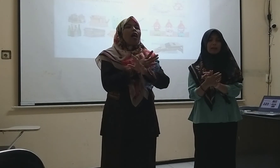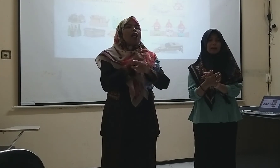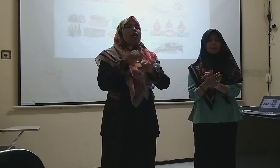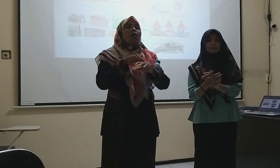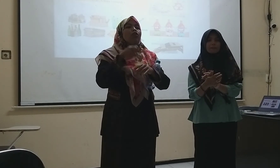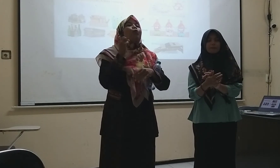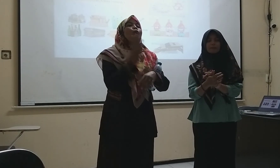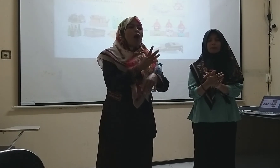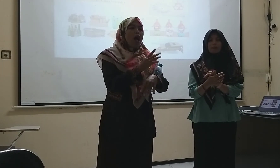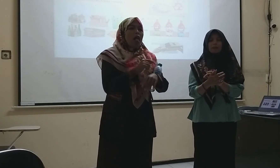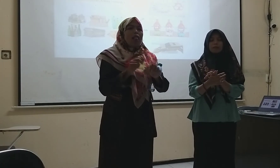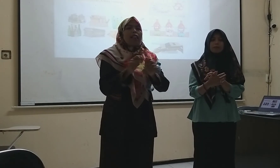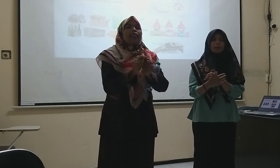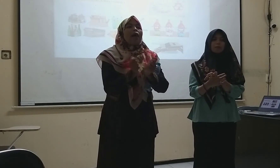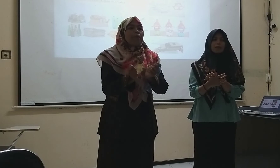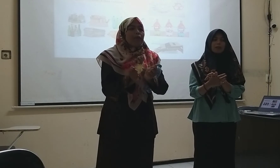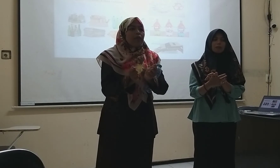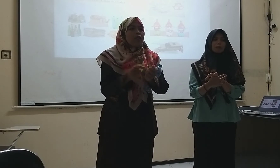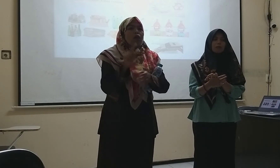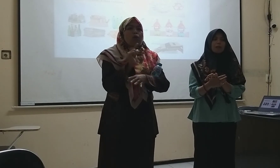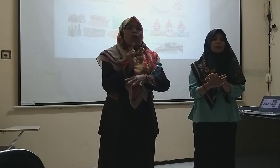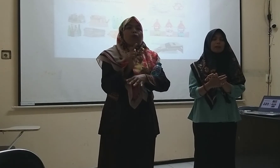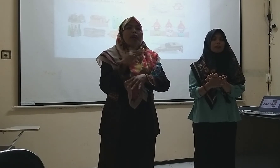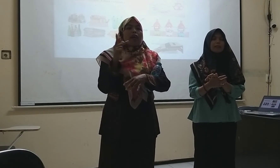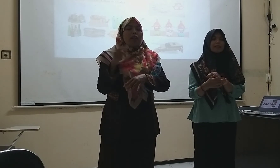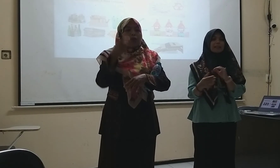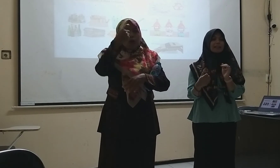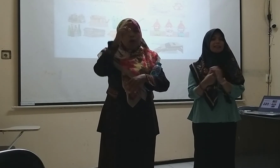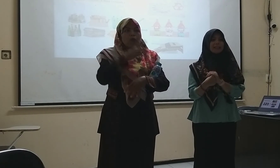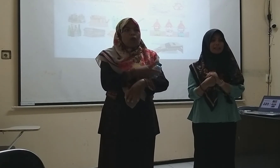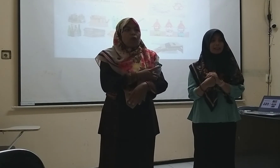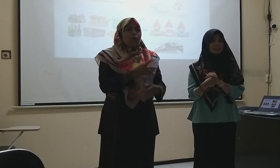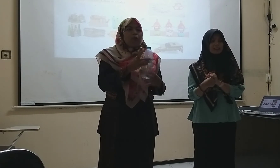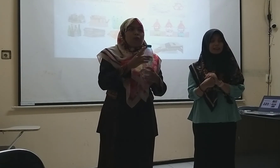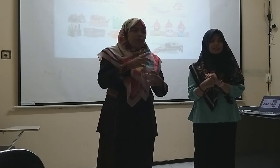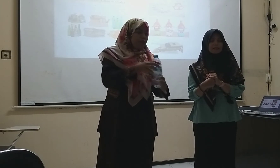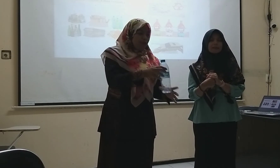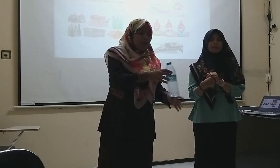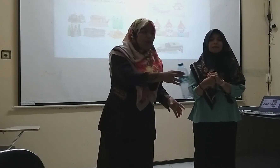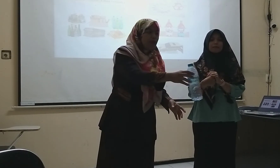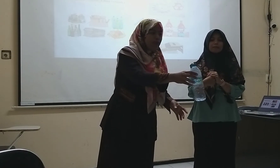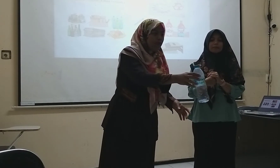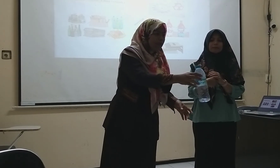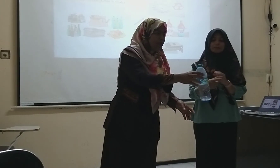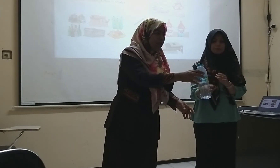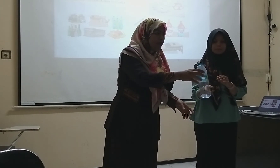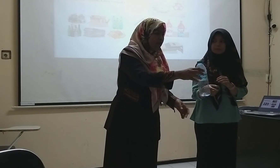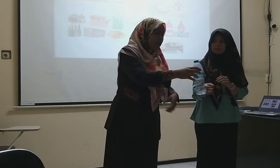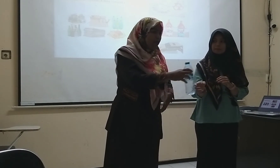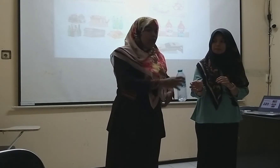bunga, bisa gunakan untuk hiasan dinding.